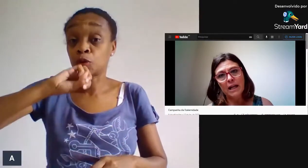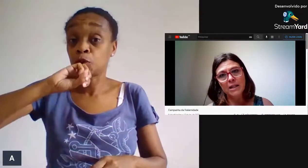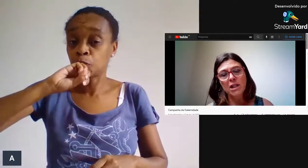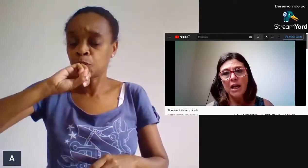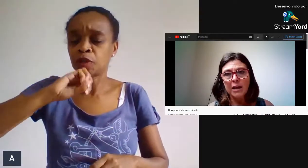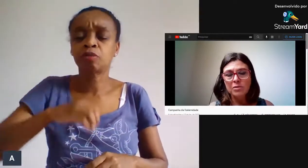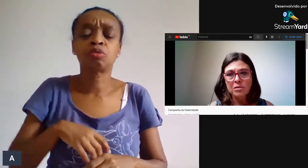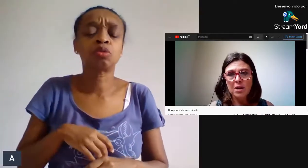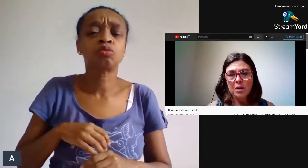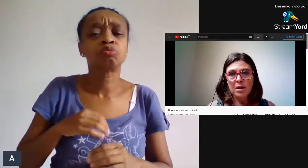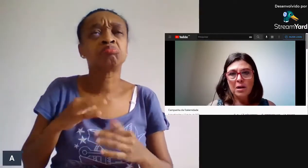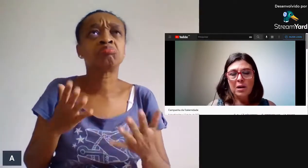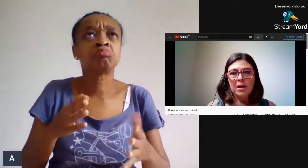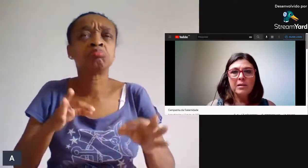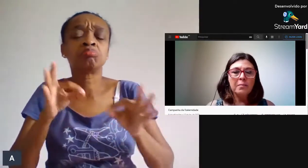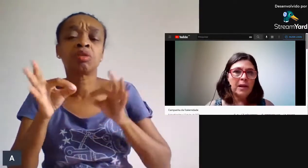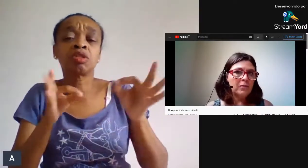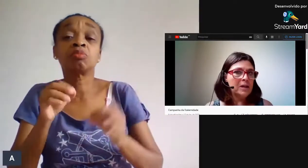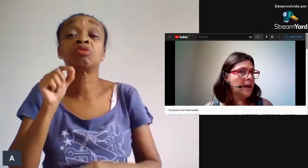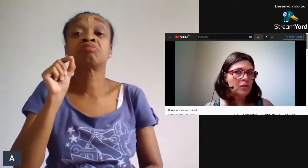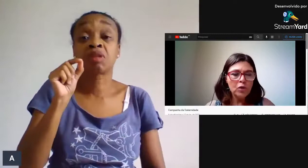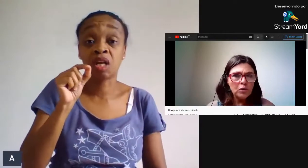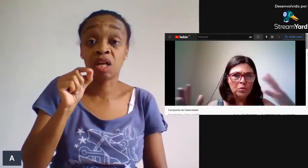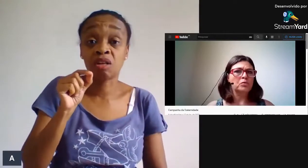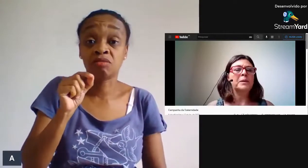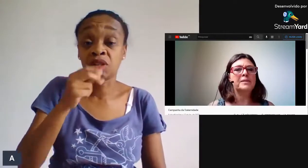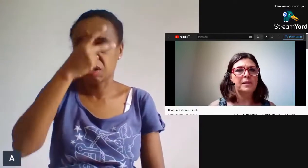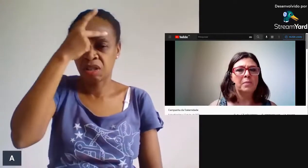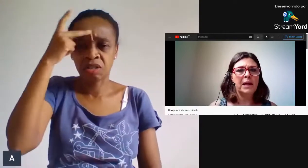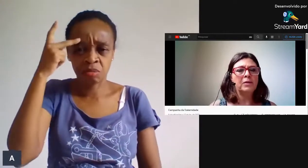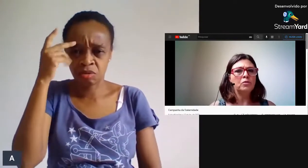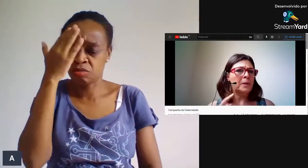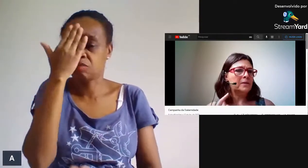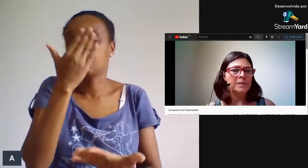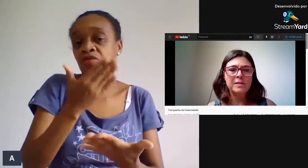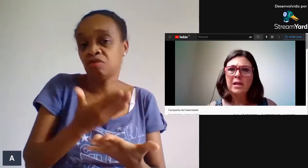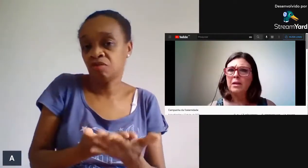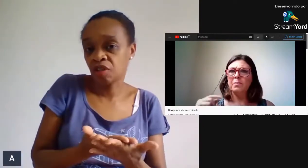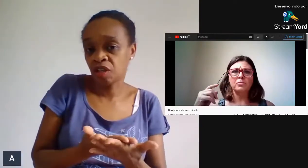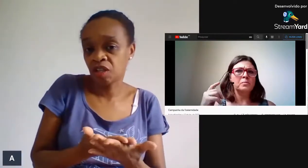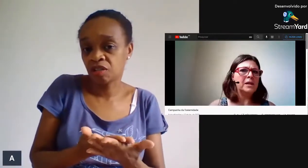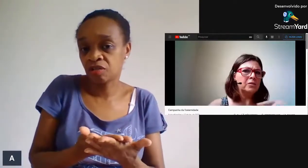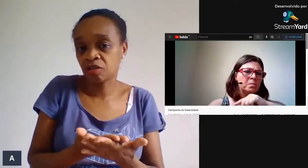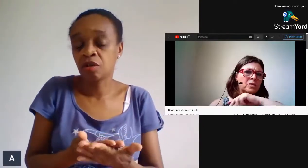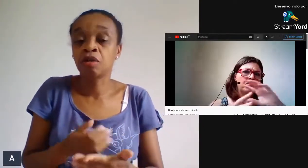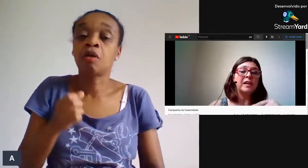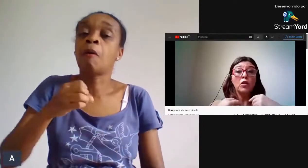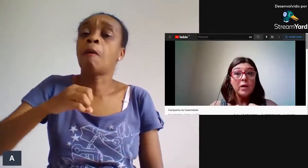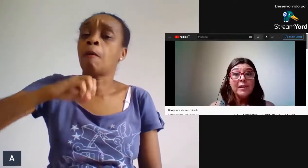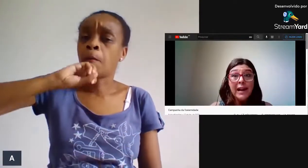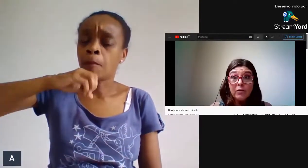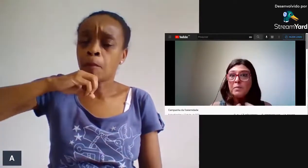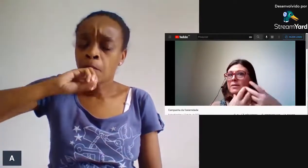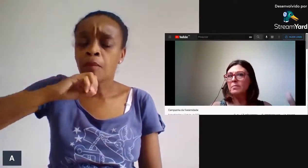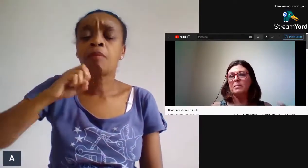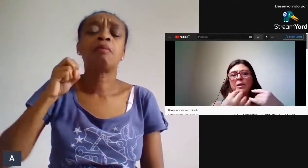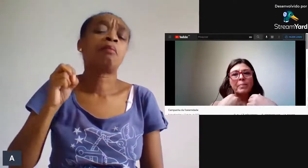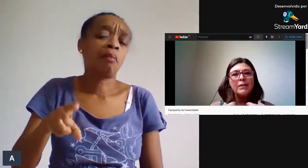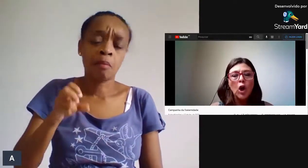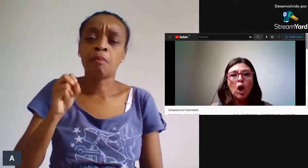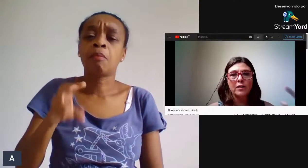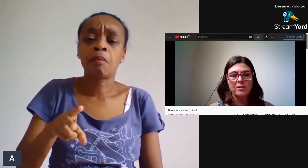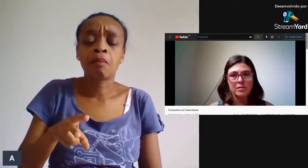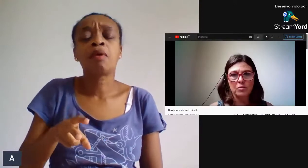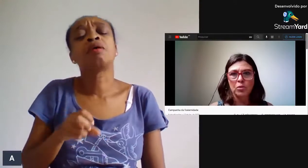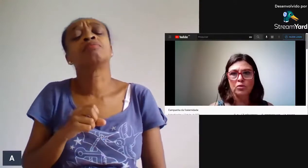da fraternidade leigos e também os clérigos. Todo mundo participa, né? Então os padres participam, os bispos, enfim, nós leigos participamos.